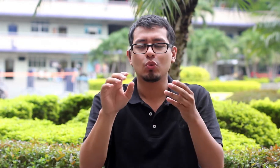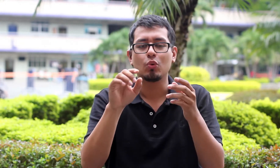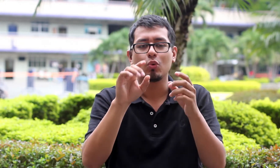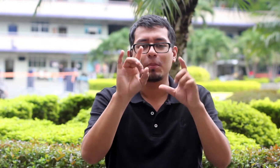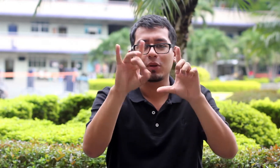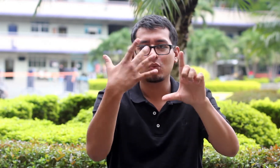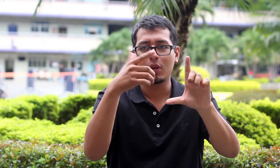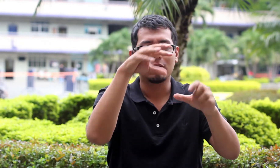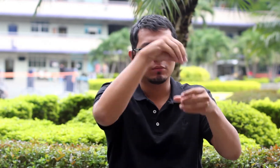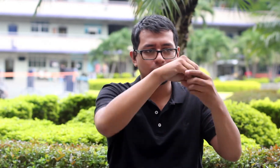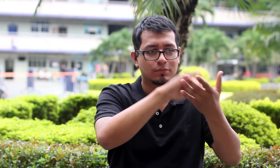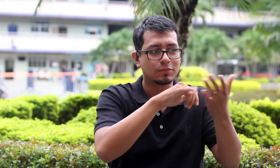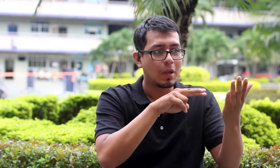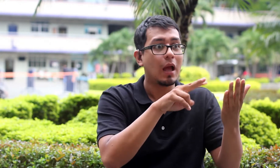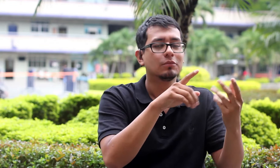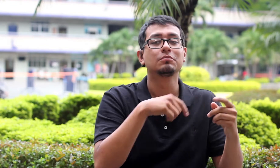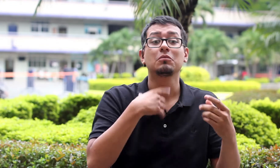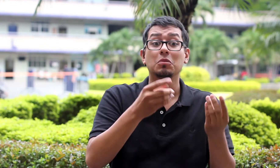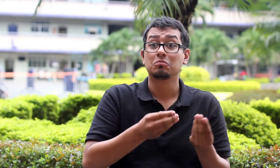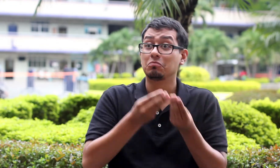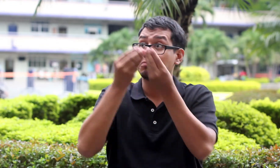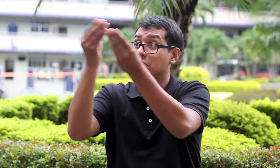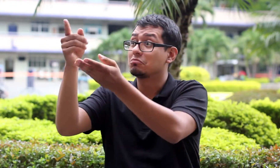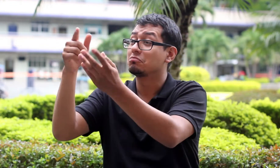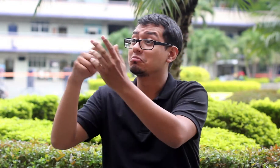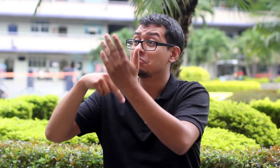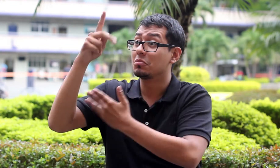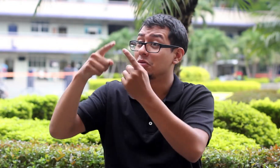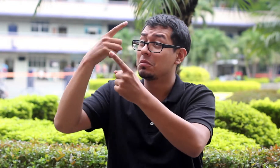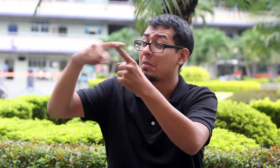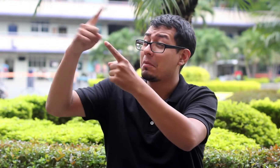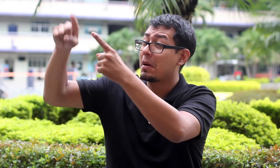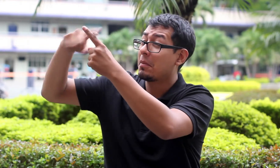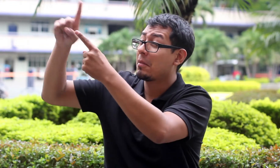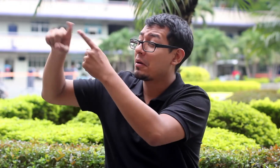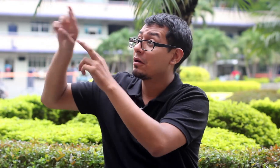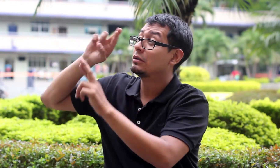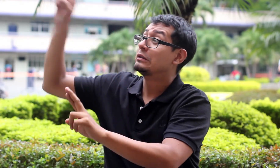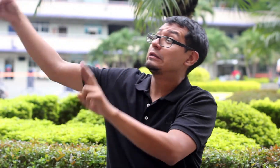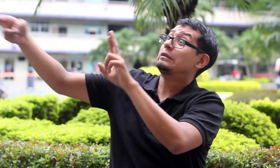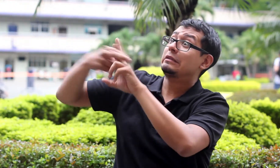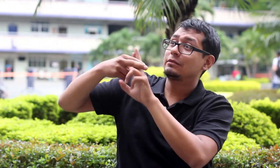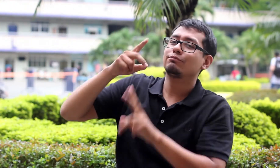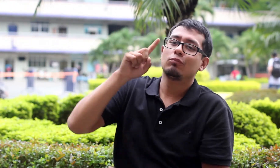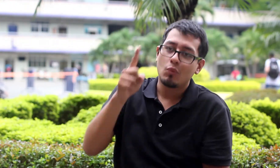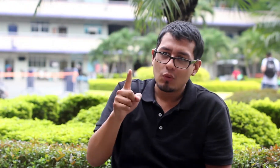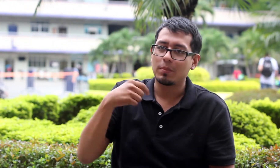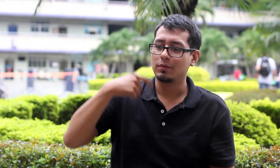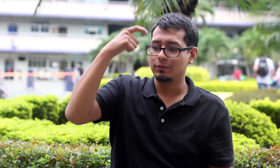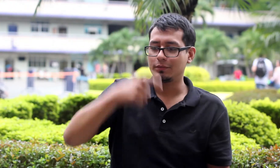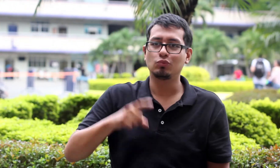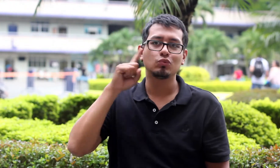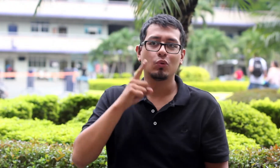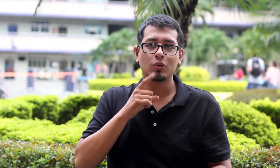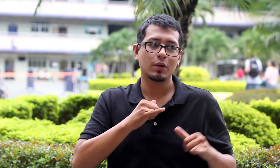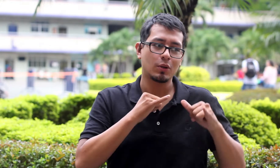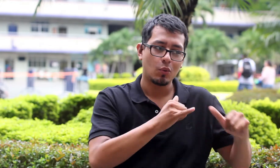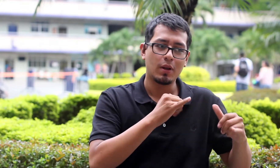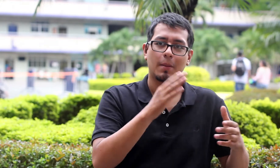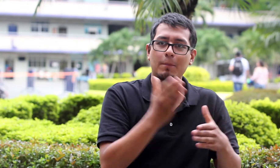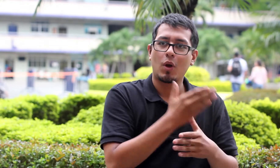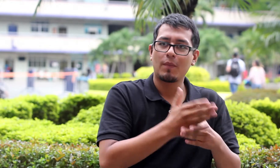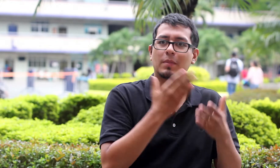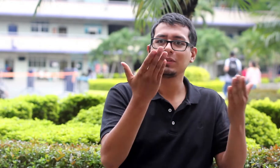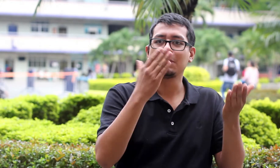quiero ayudarles para que puedan mejorar en su curso de lógica y programación virtual. Entonces darle eso. Pueden